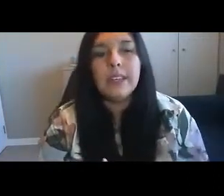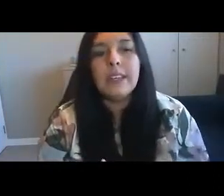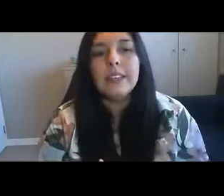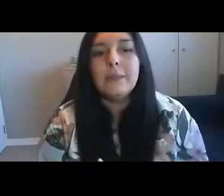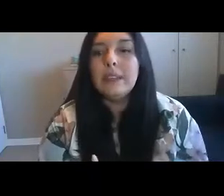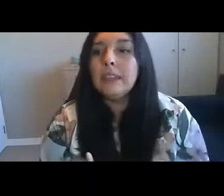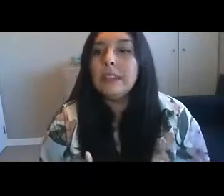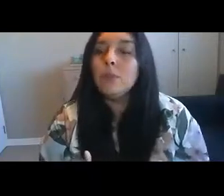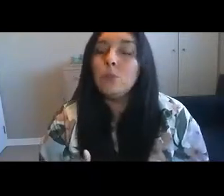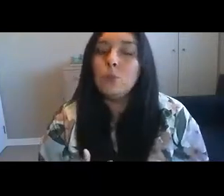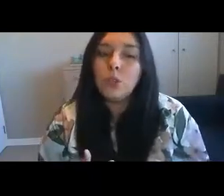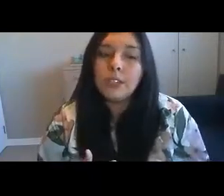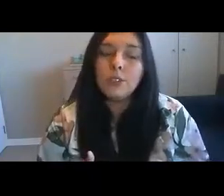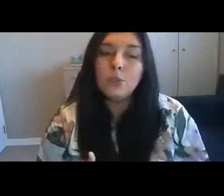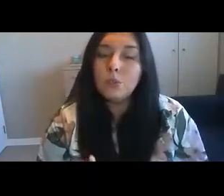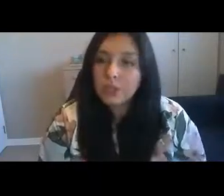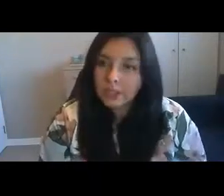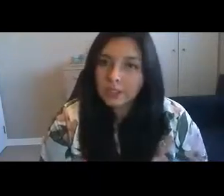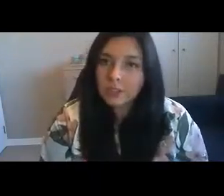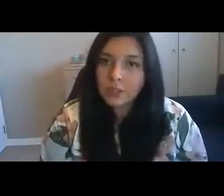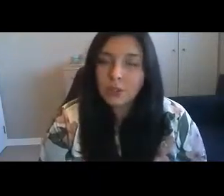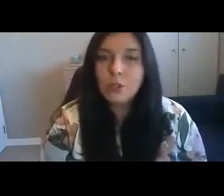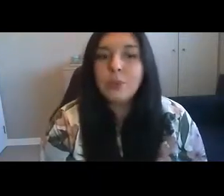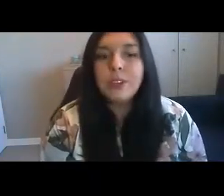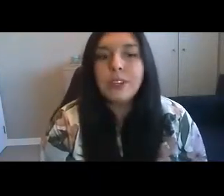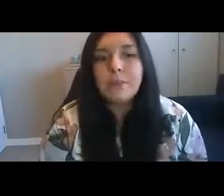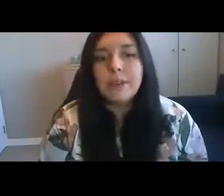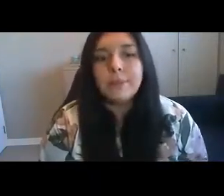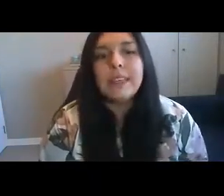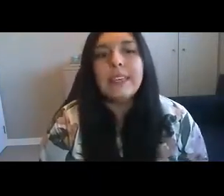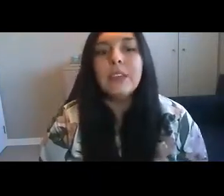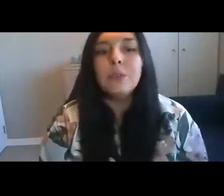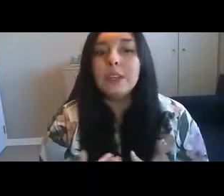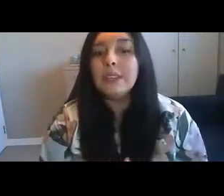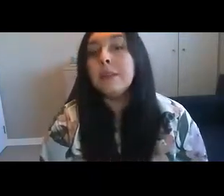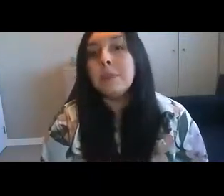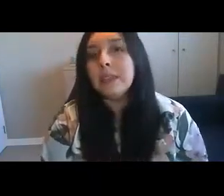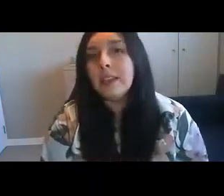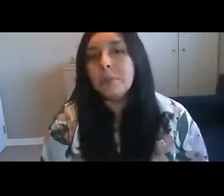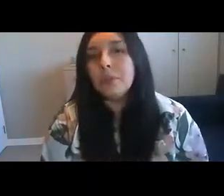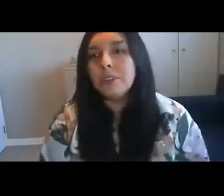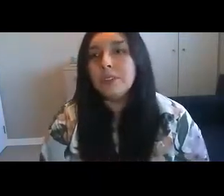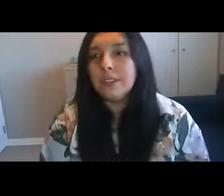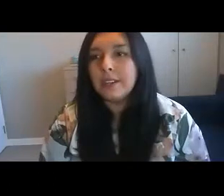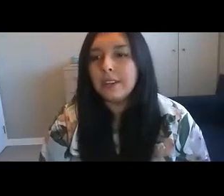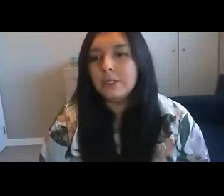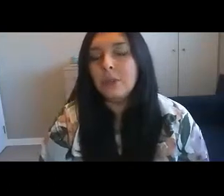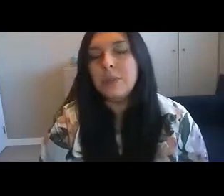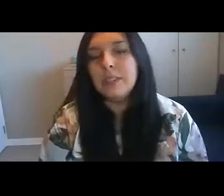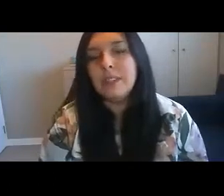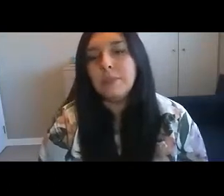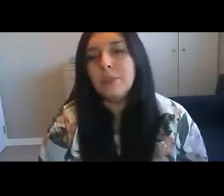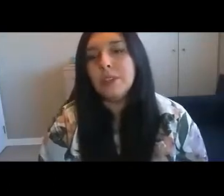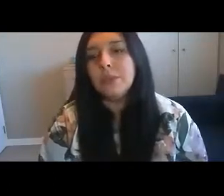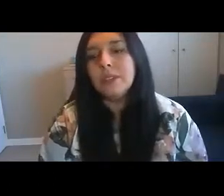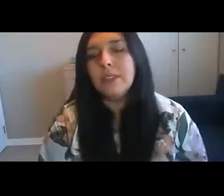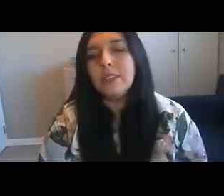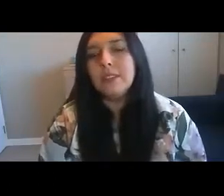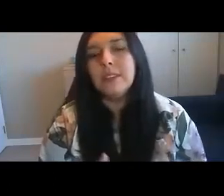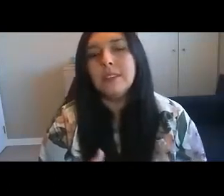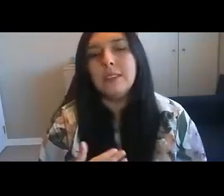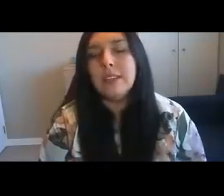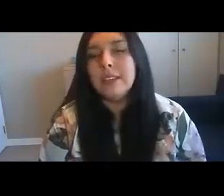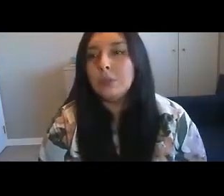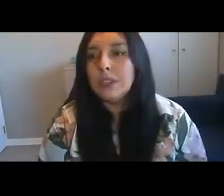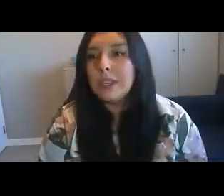También tenemos tutores o tutoras dentro de nuestro programa y estudiantes en práctica profesional. Actualmente tenemos estudiantes